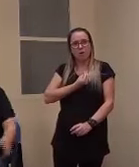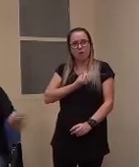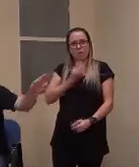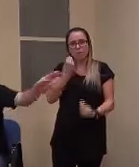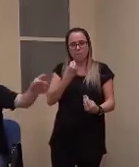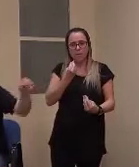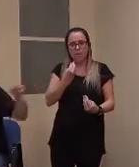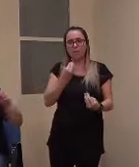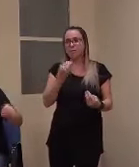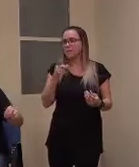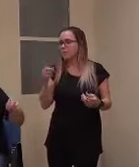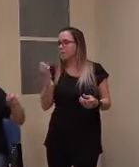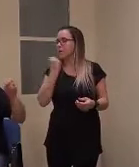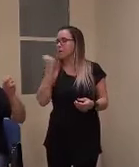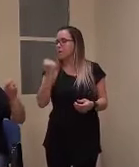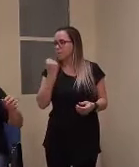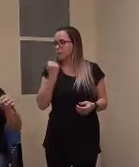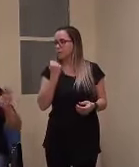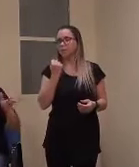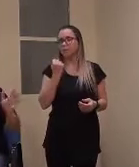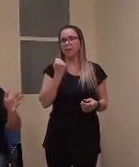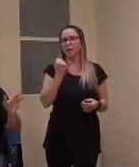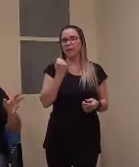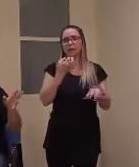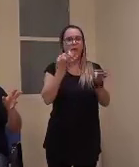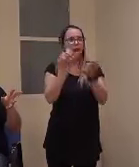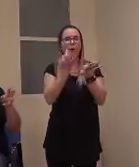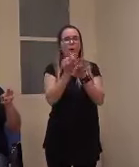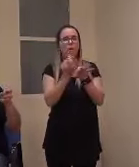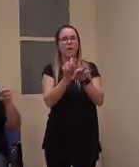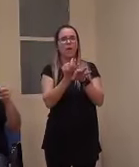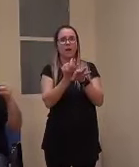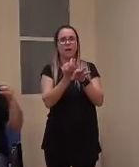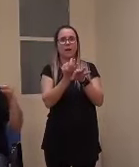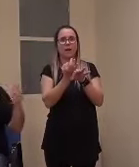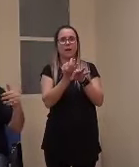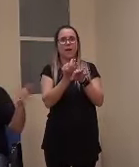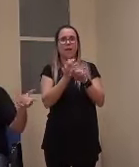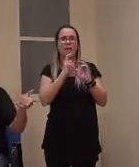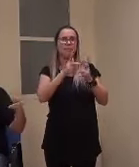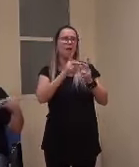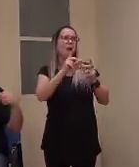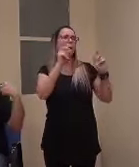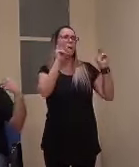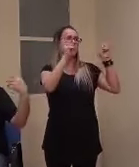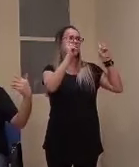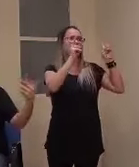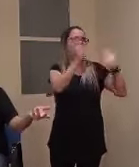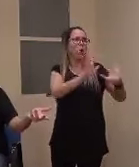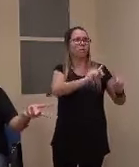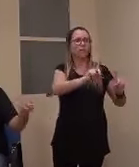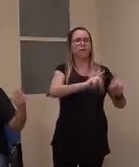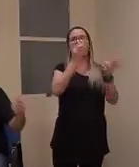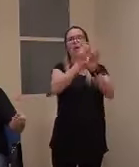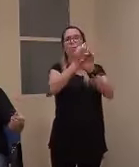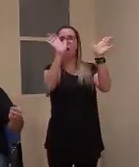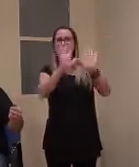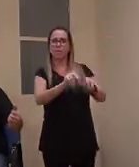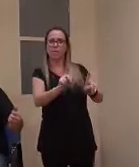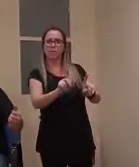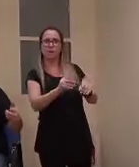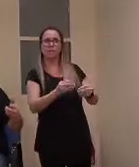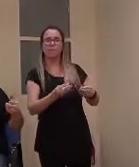así que si usted tiene que tiene que ver con esas cosas que la escuela no está que se dice que los docentes no están preparados están preparadas es porque